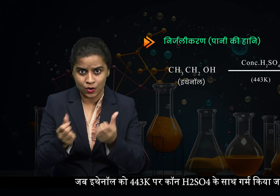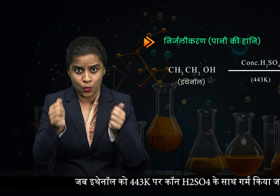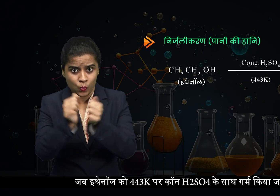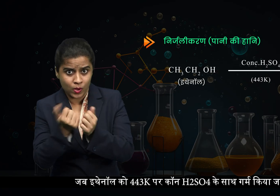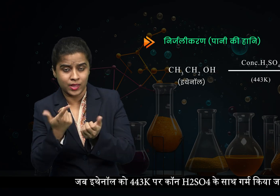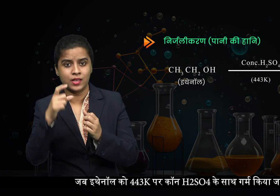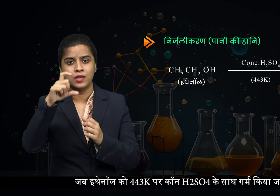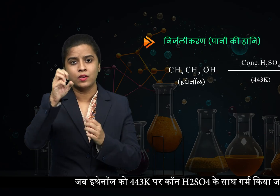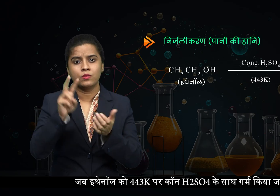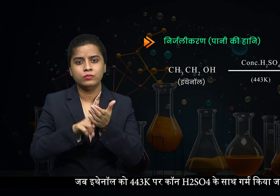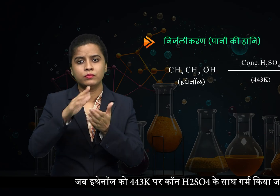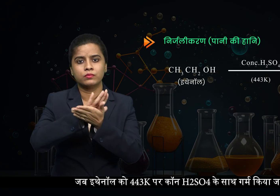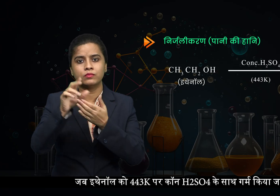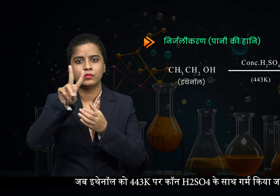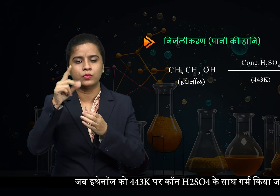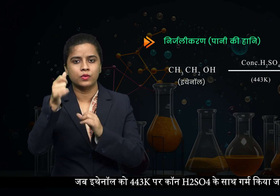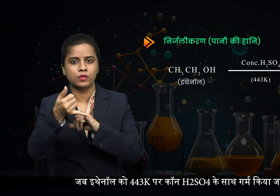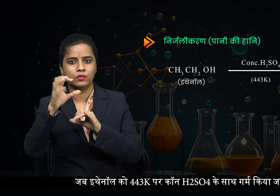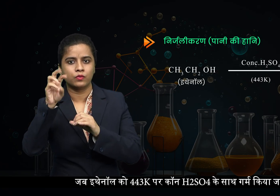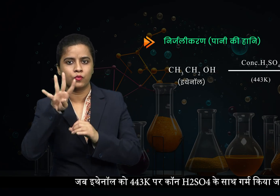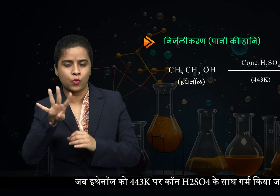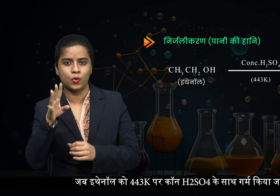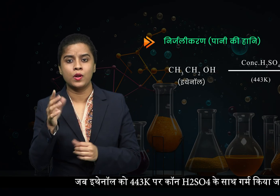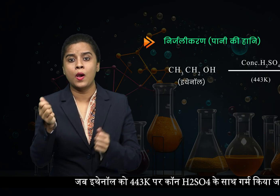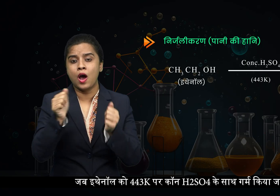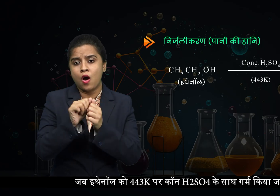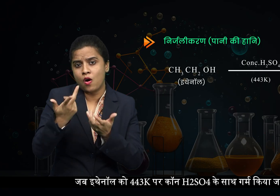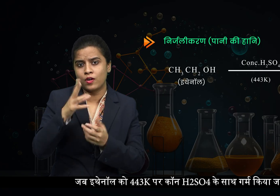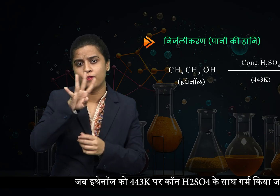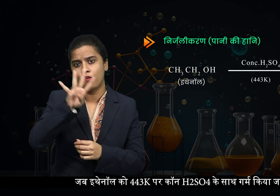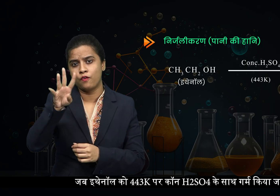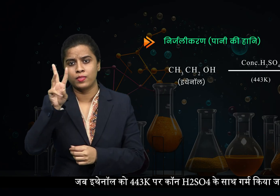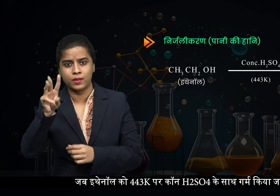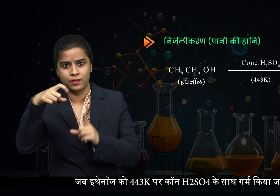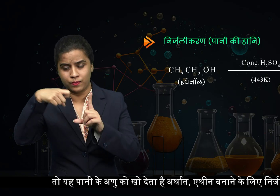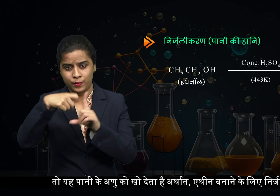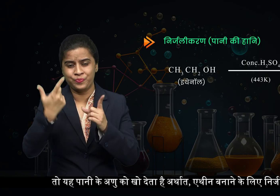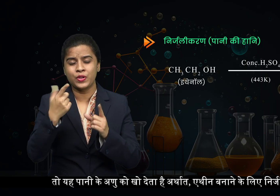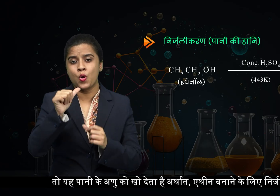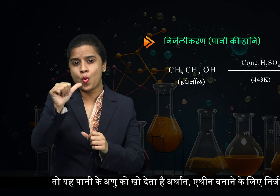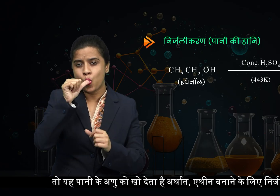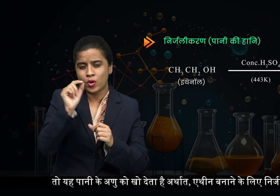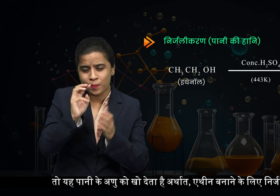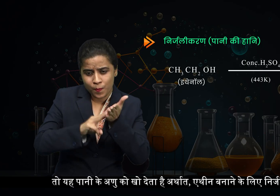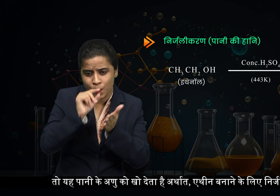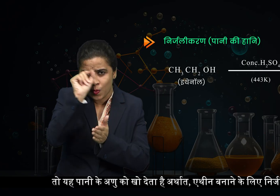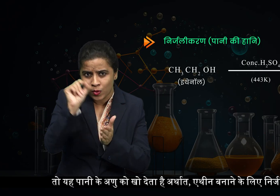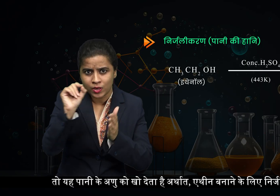443 K पर कान H2SO4 के साथ गर्म किया जाता है तो यह पानी के अणु को खो देता